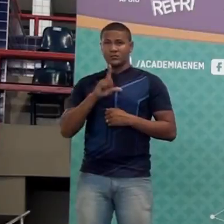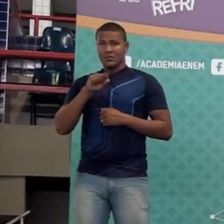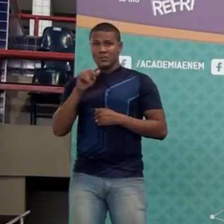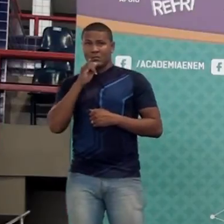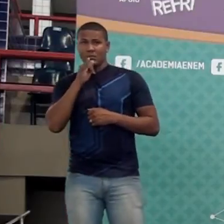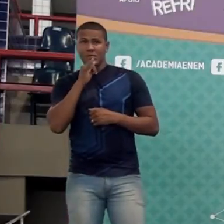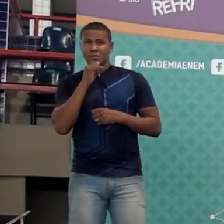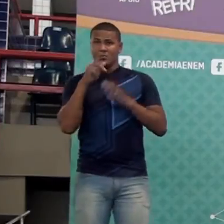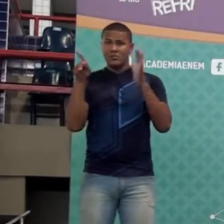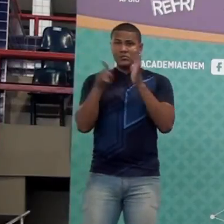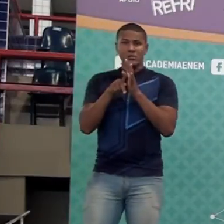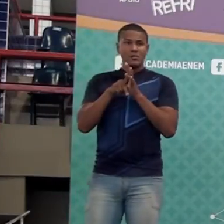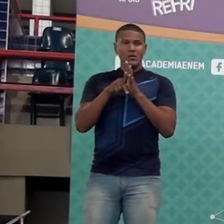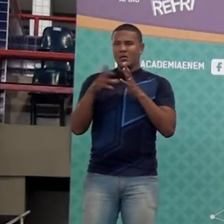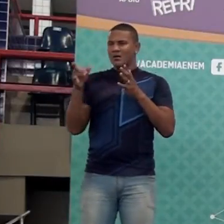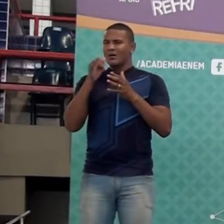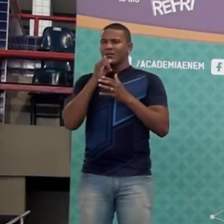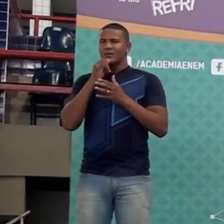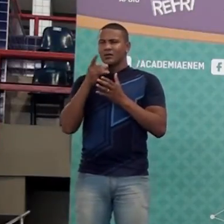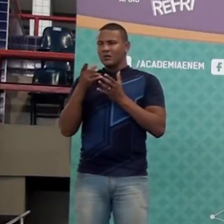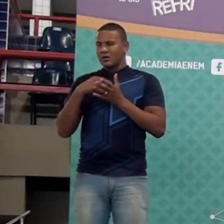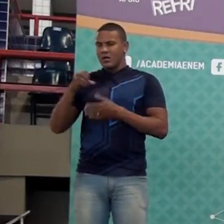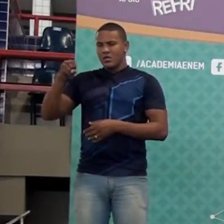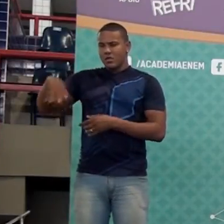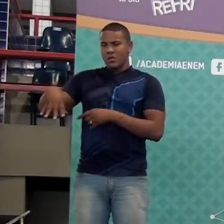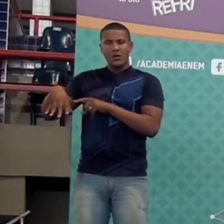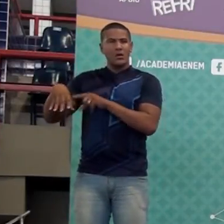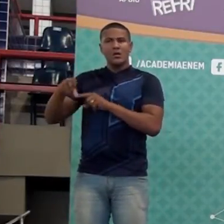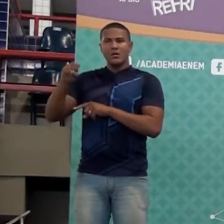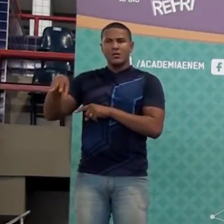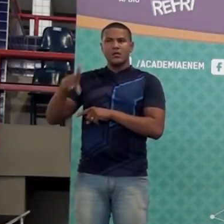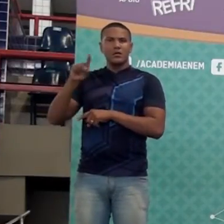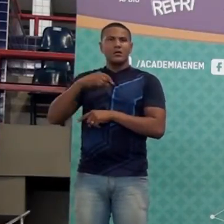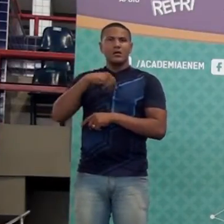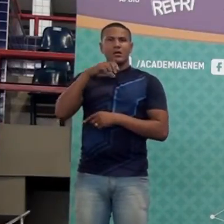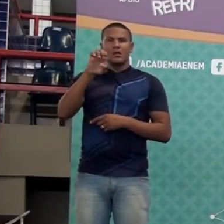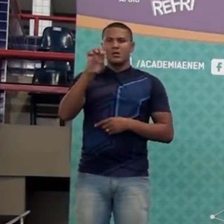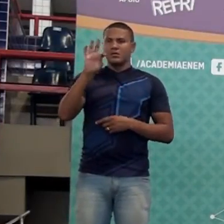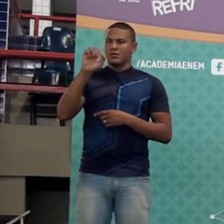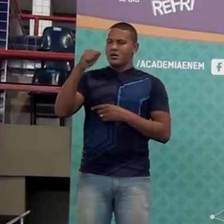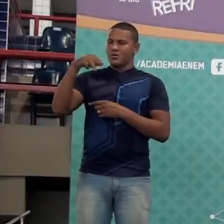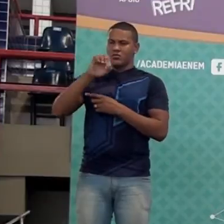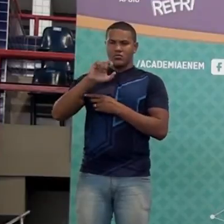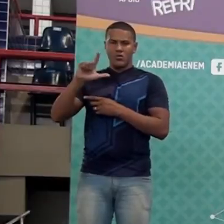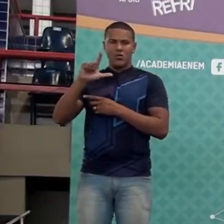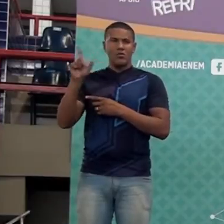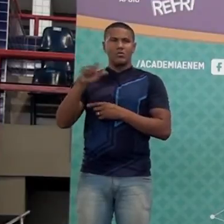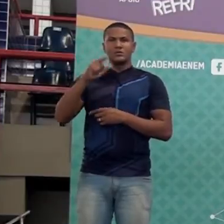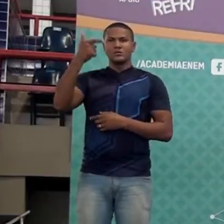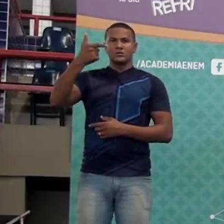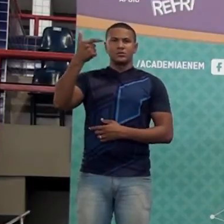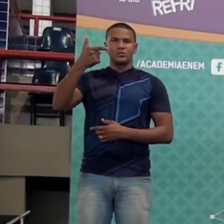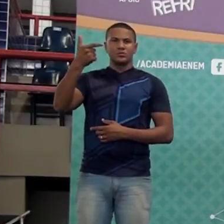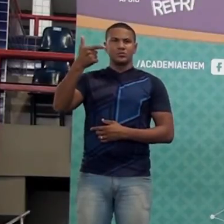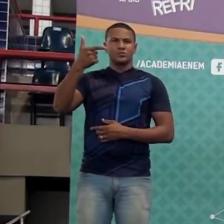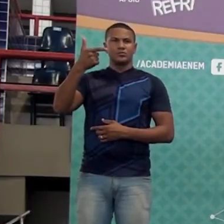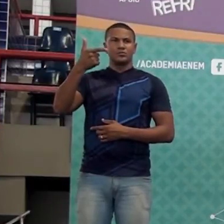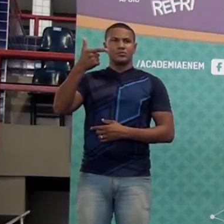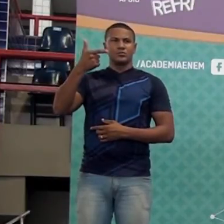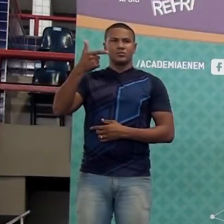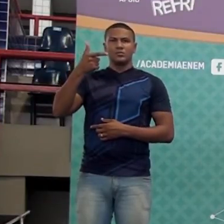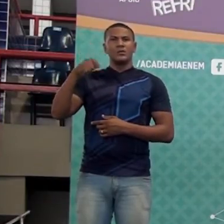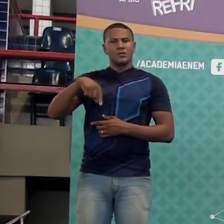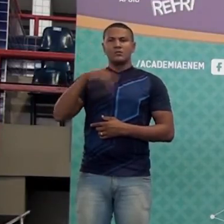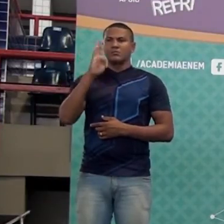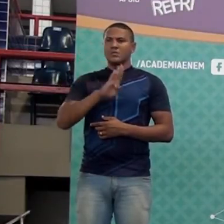dos resíduos, ele é chamado etanol de segunda geração. O Brasil já produz etanol de segunda